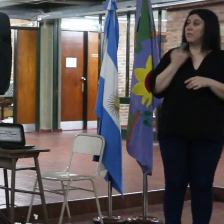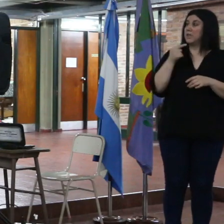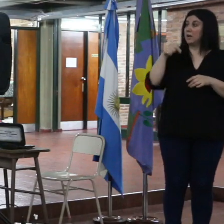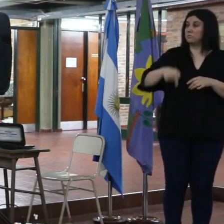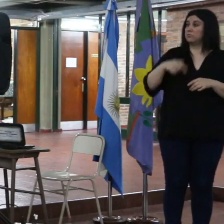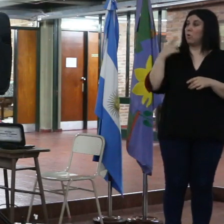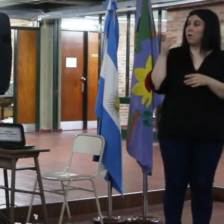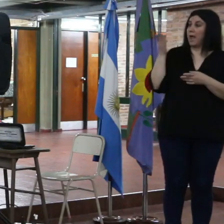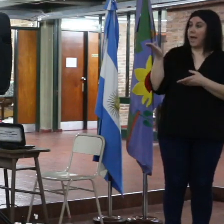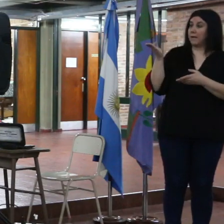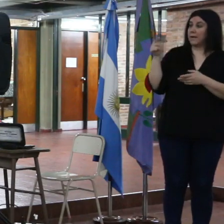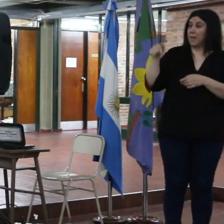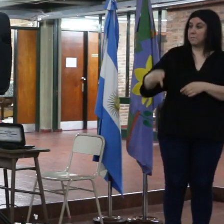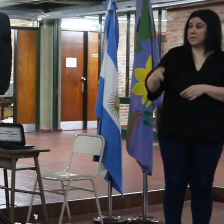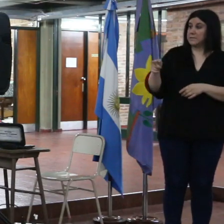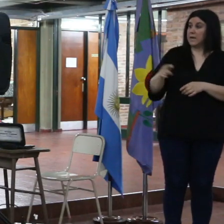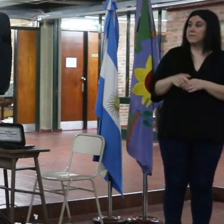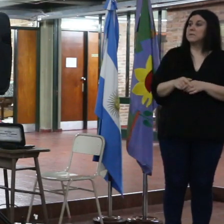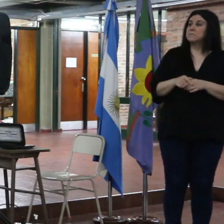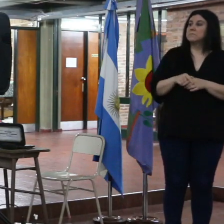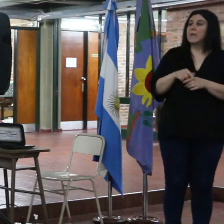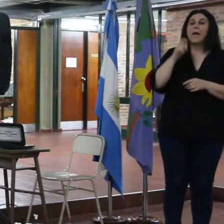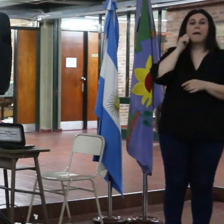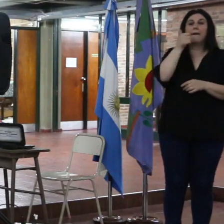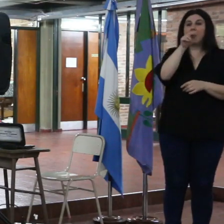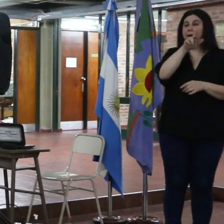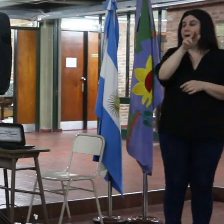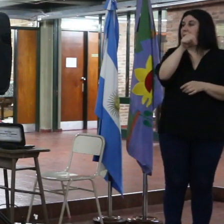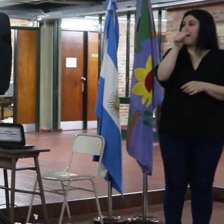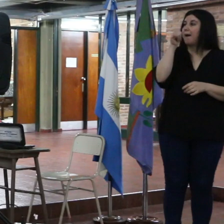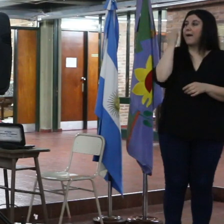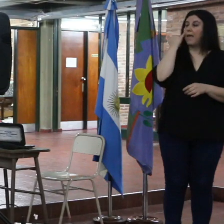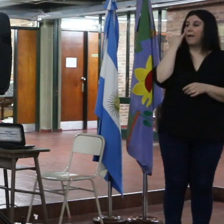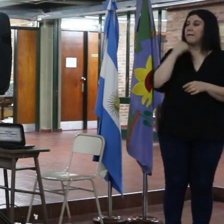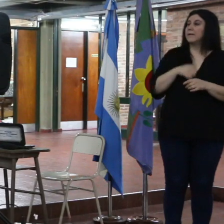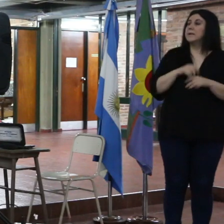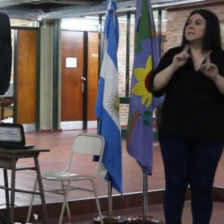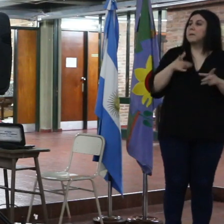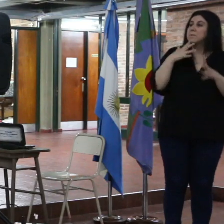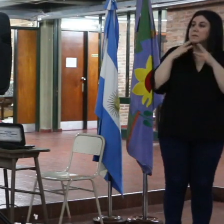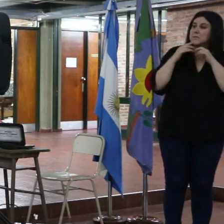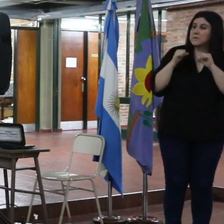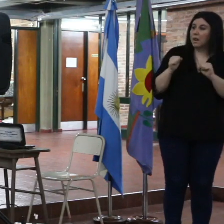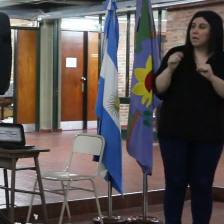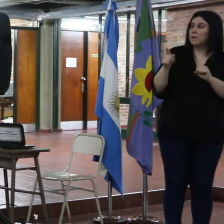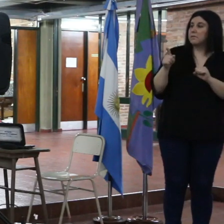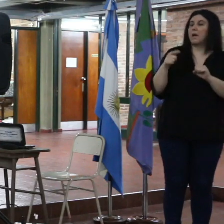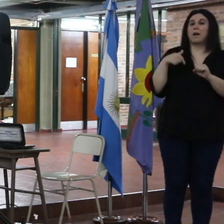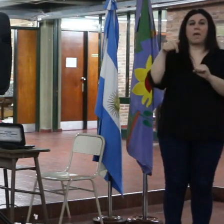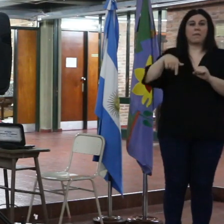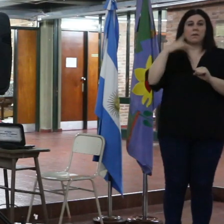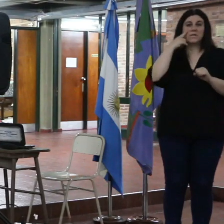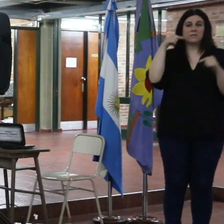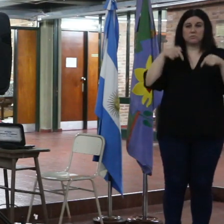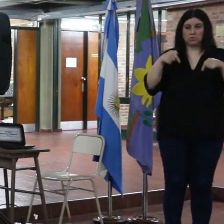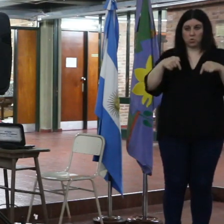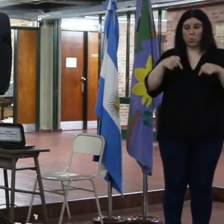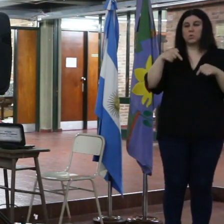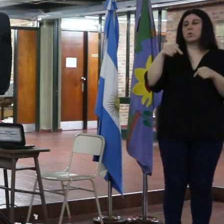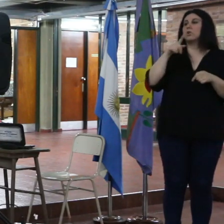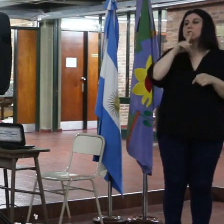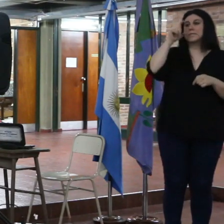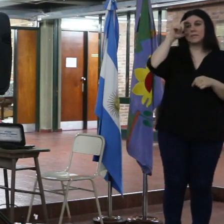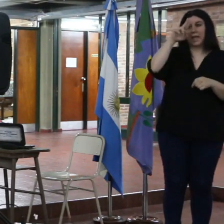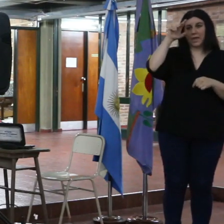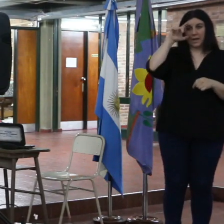unidad académica, profesora Norma Gray, están presentes también la secretaria de nuestra unidad académica, profesora Teresa